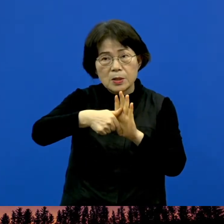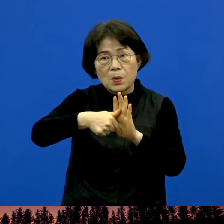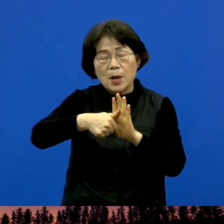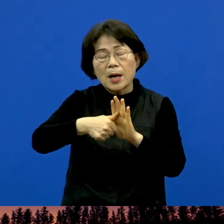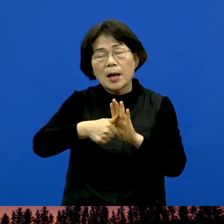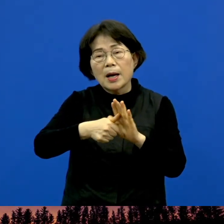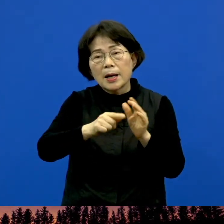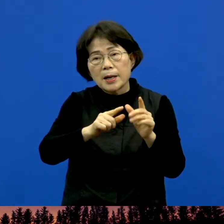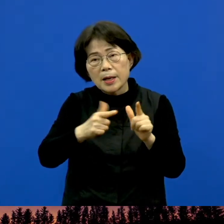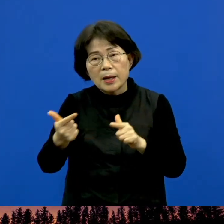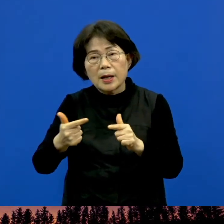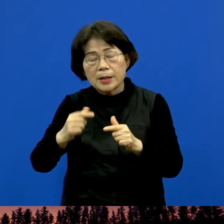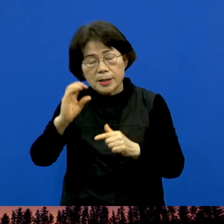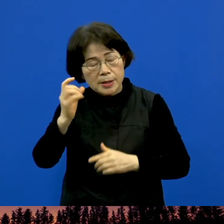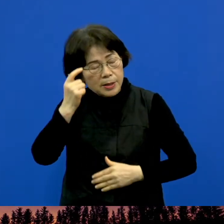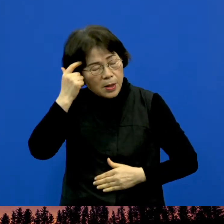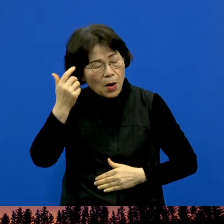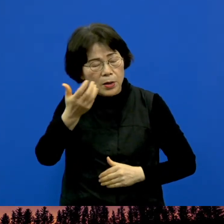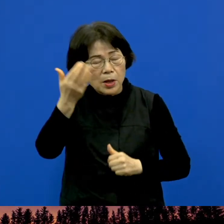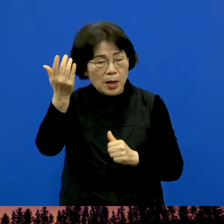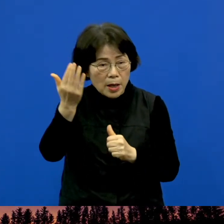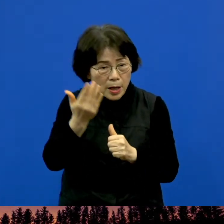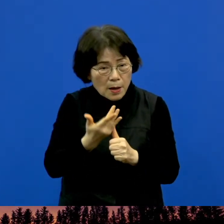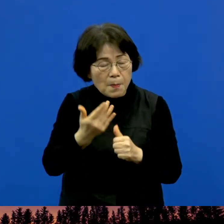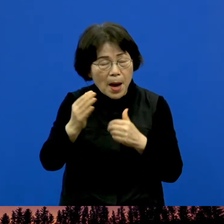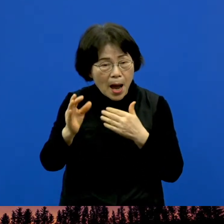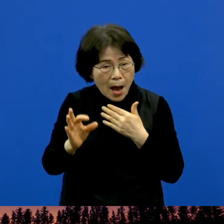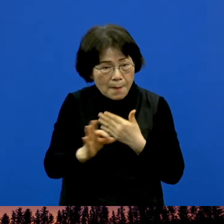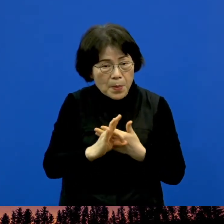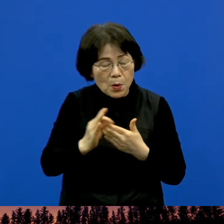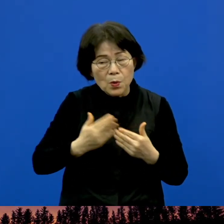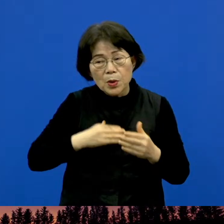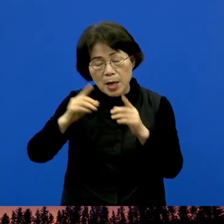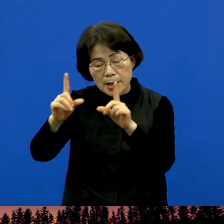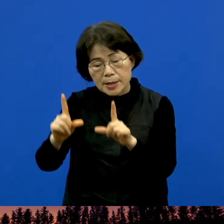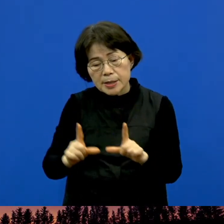그런 성령의 영이 임하시면 우리의 삶을